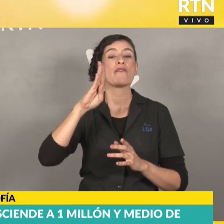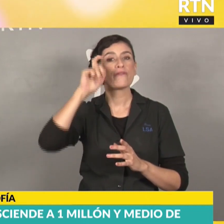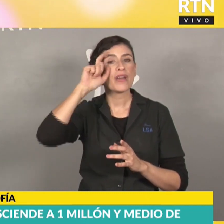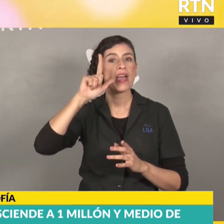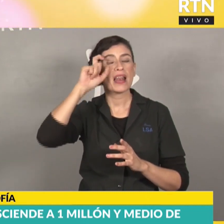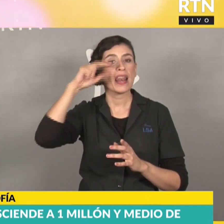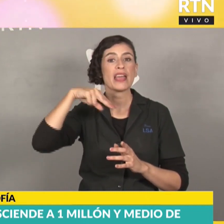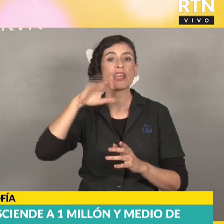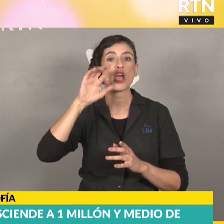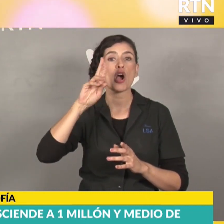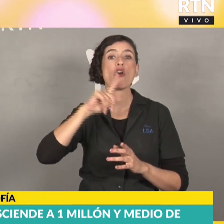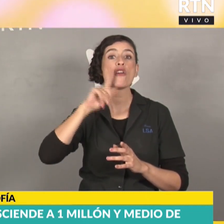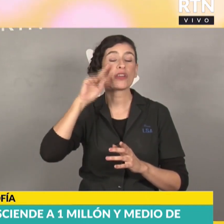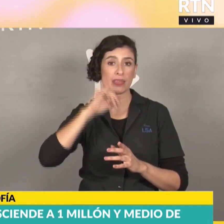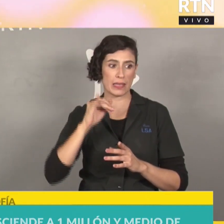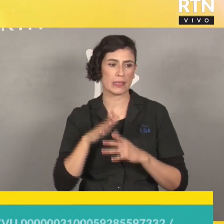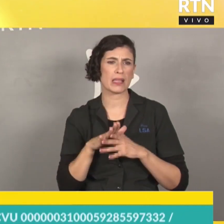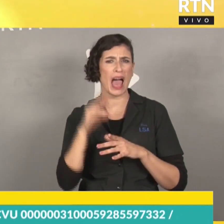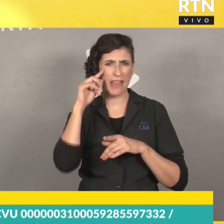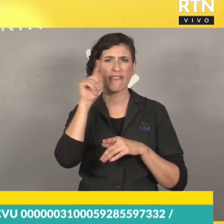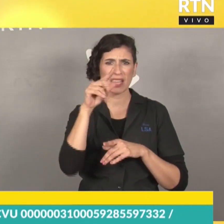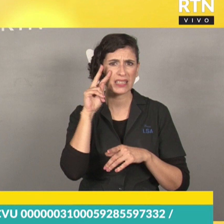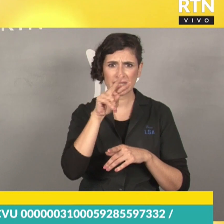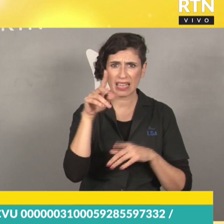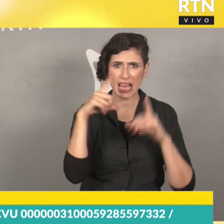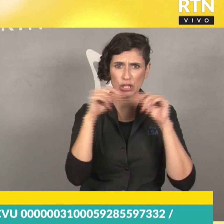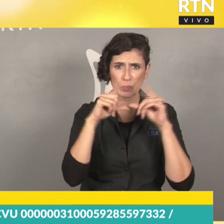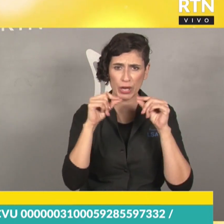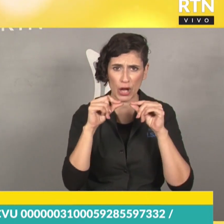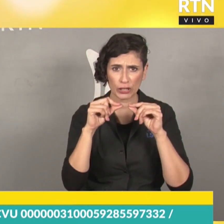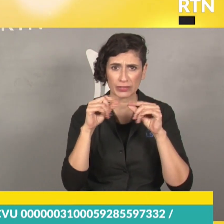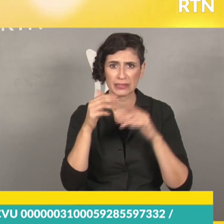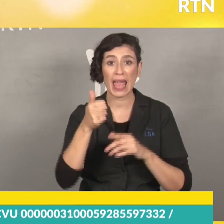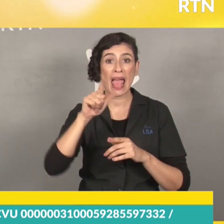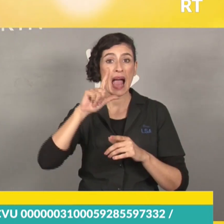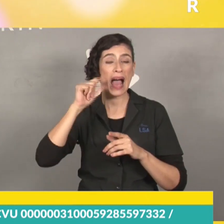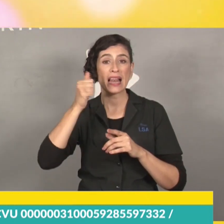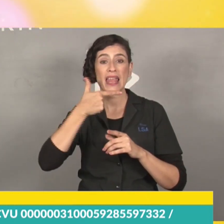CBU, bueno, el número que lo están viendo en pantalla, con el alias